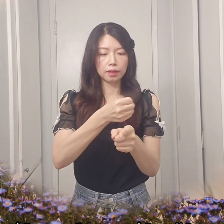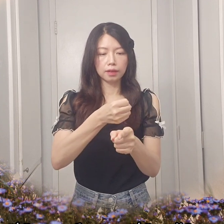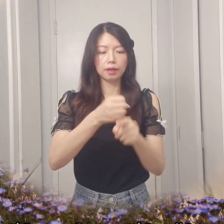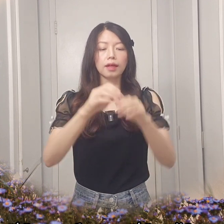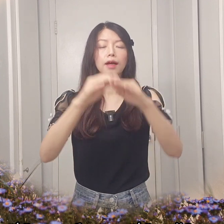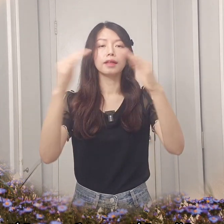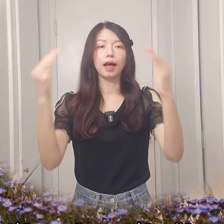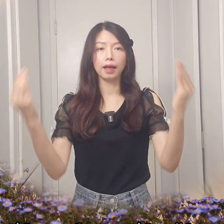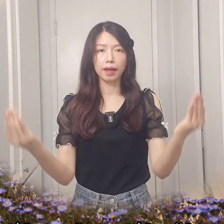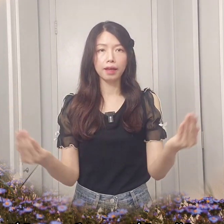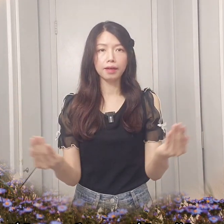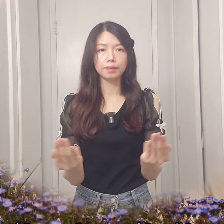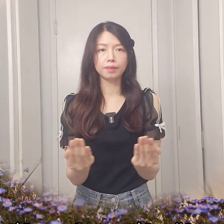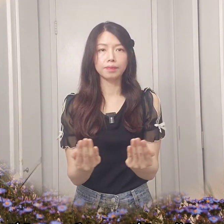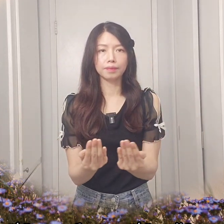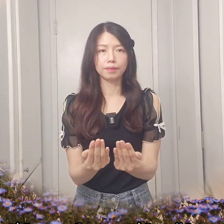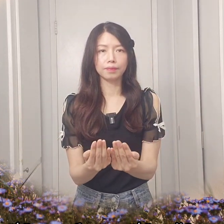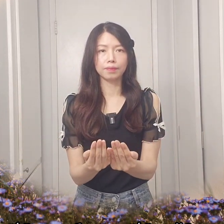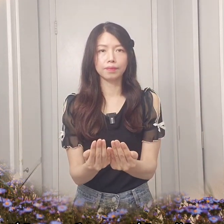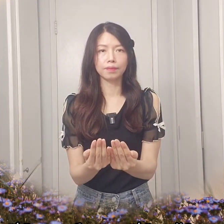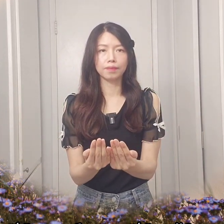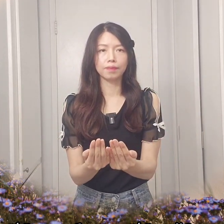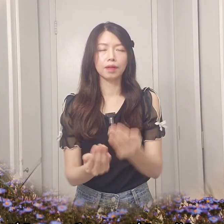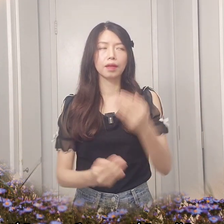뜻, 다해